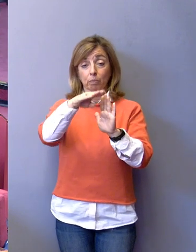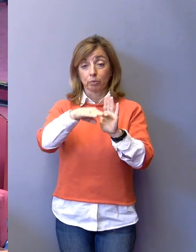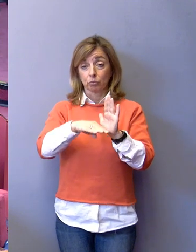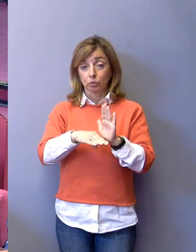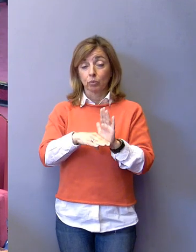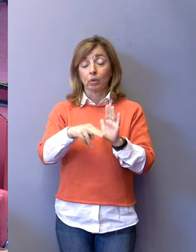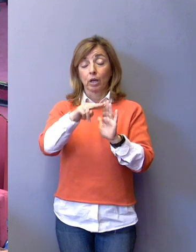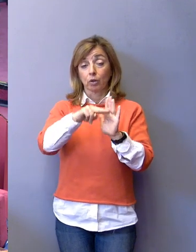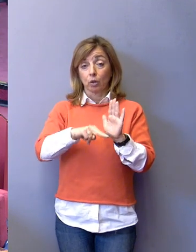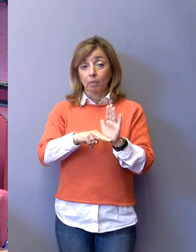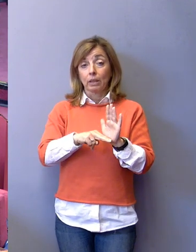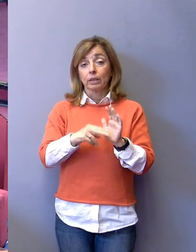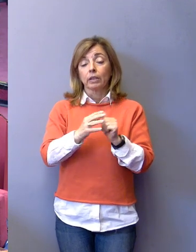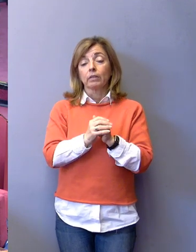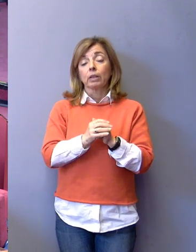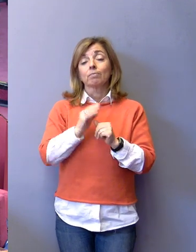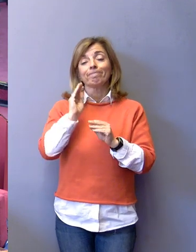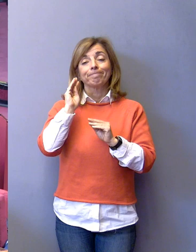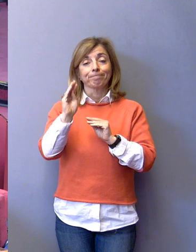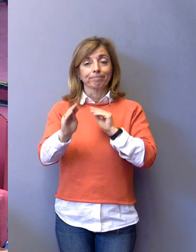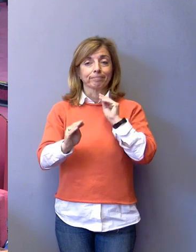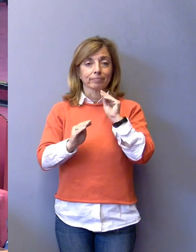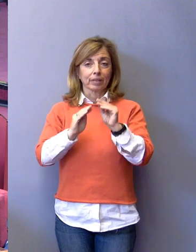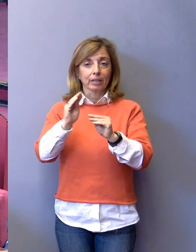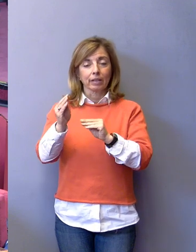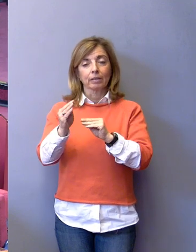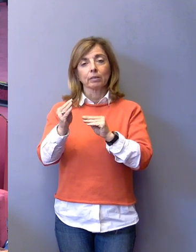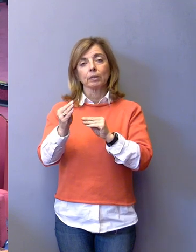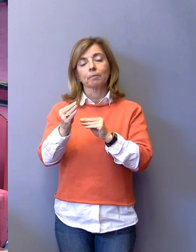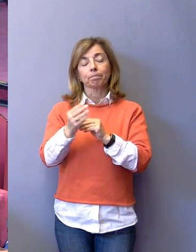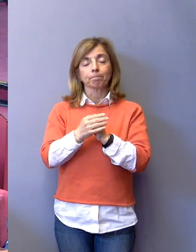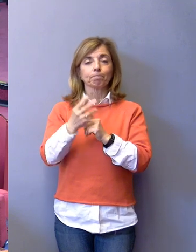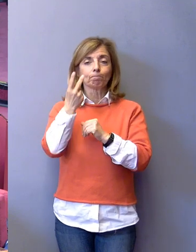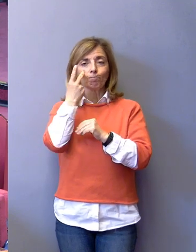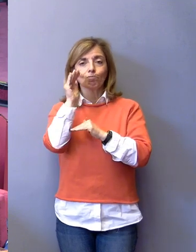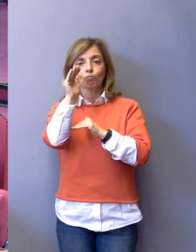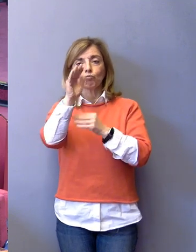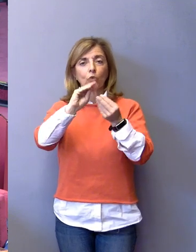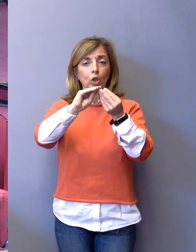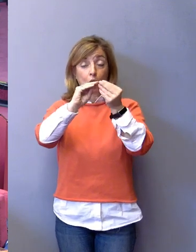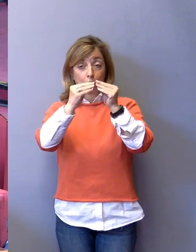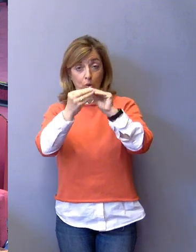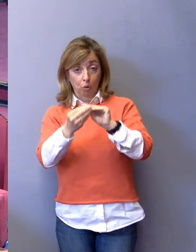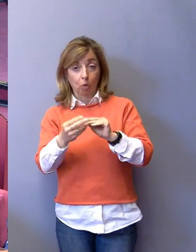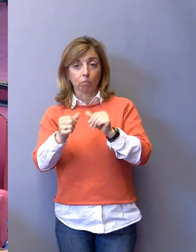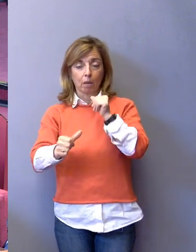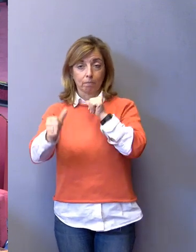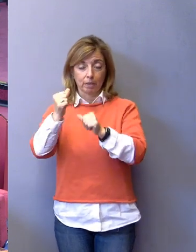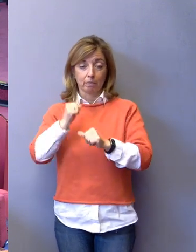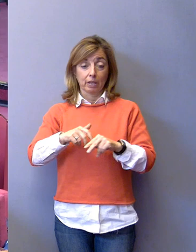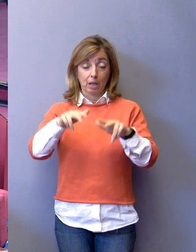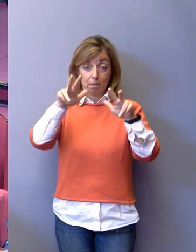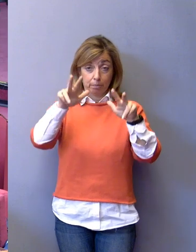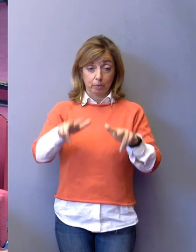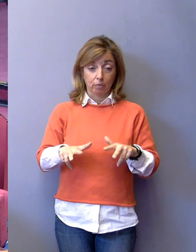richiederebbero delle proiezioni di fattibilità più certe prima di essere approvate come forme di flessibilità ciò con